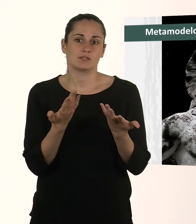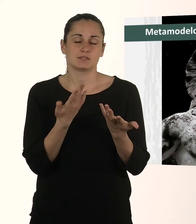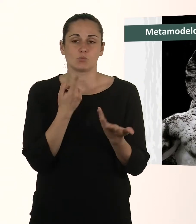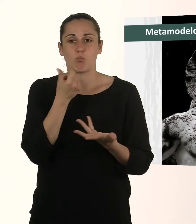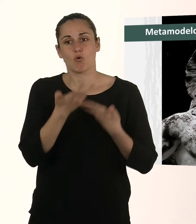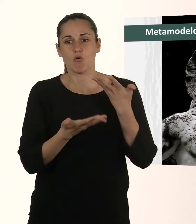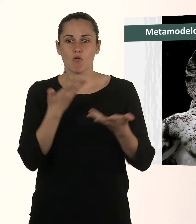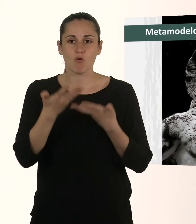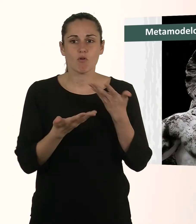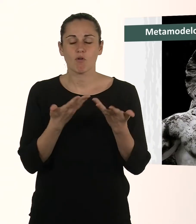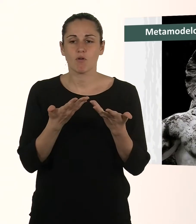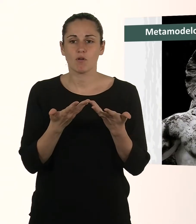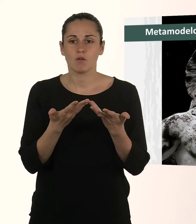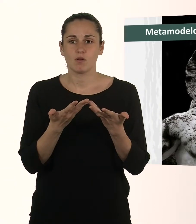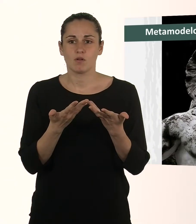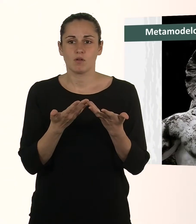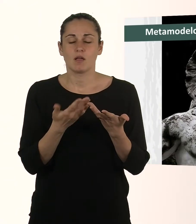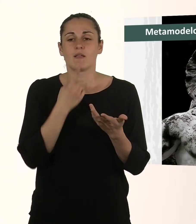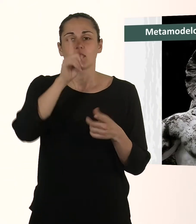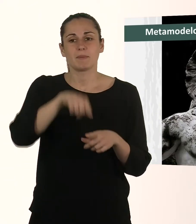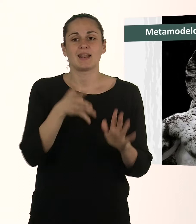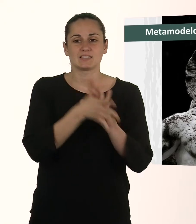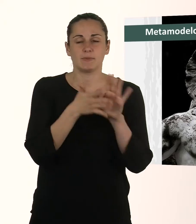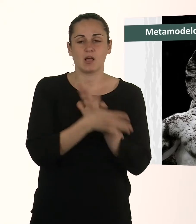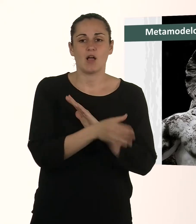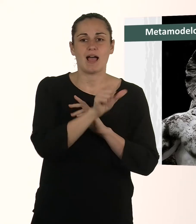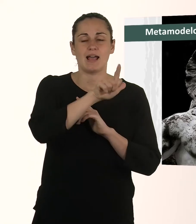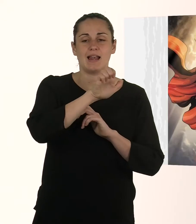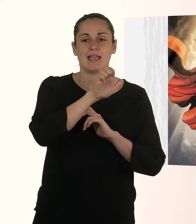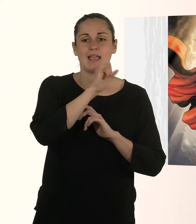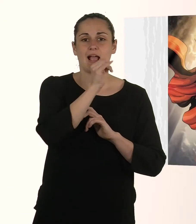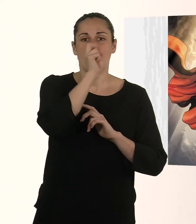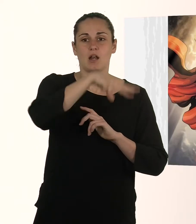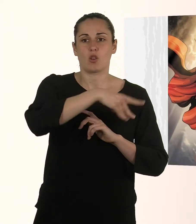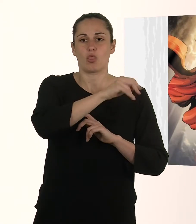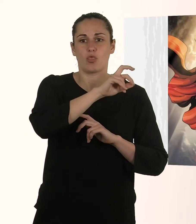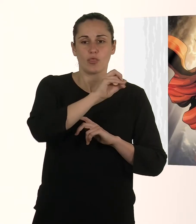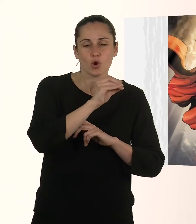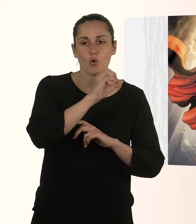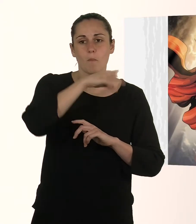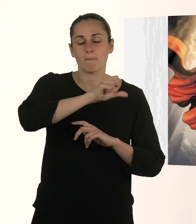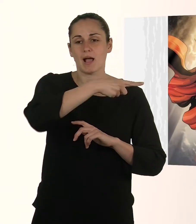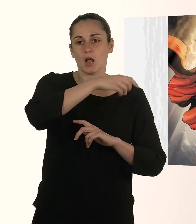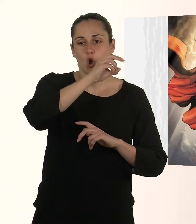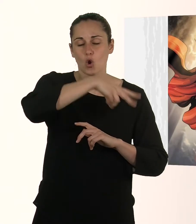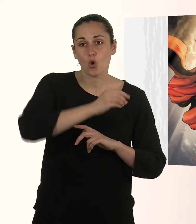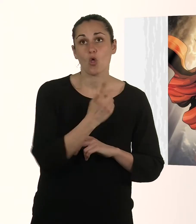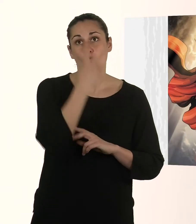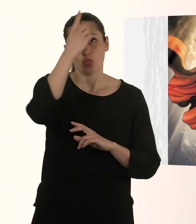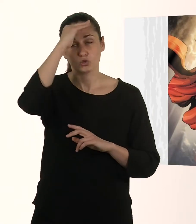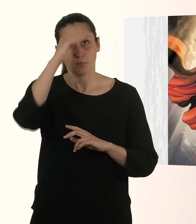bueno, pues nos va a hablar de Alejandro Magno, de Dios Padre, del Papa, de Superman,